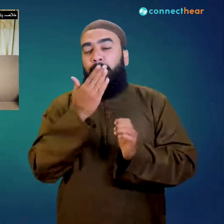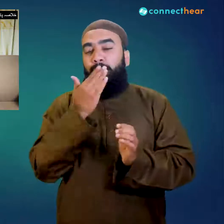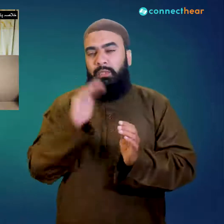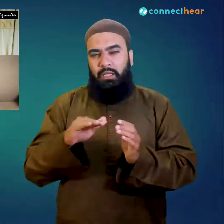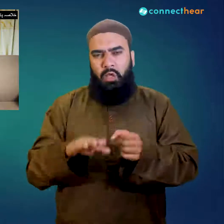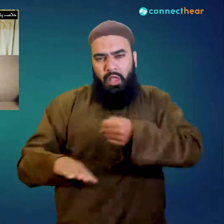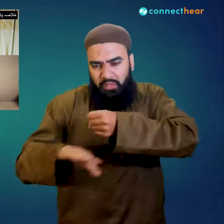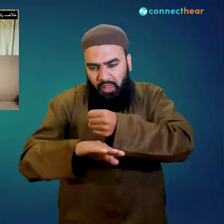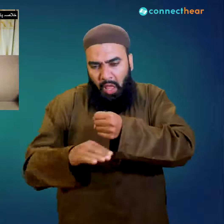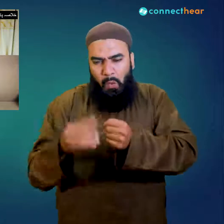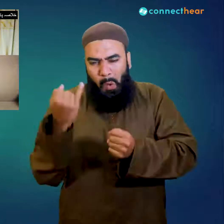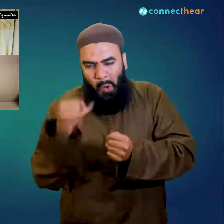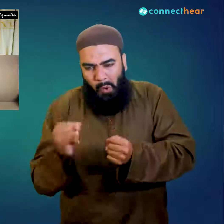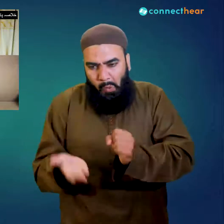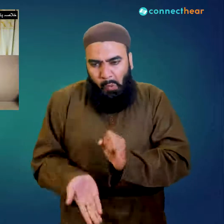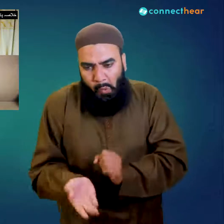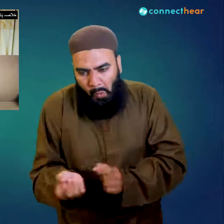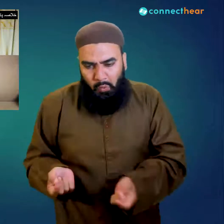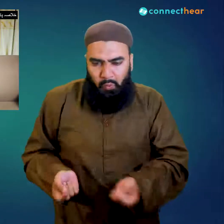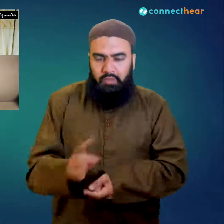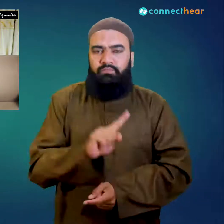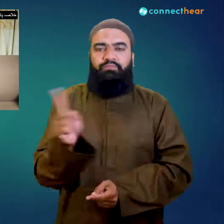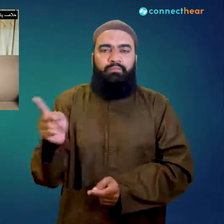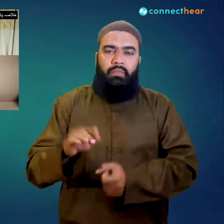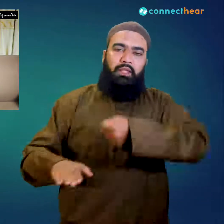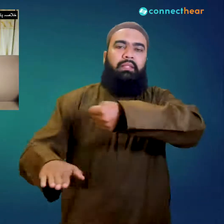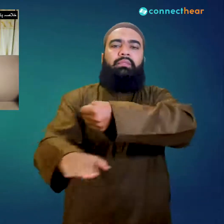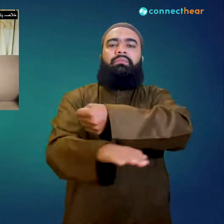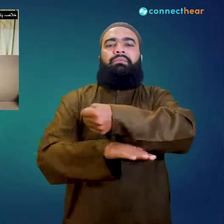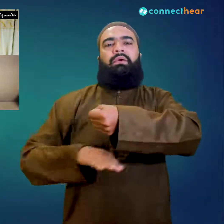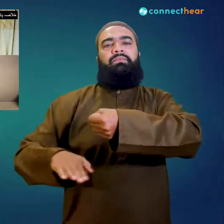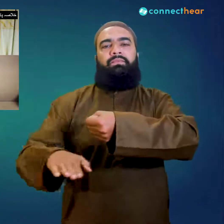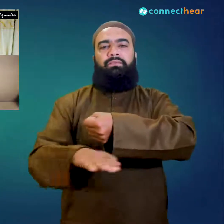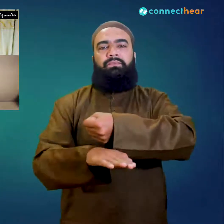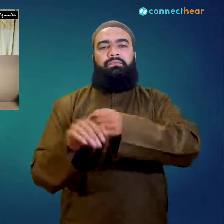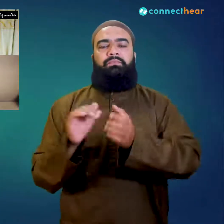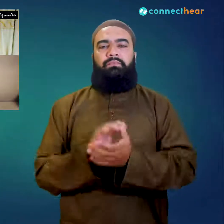حد سے بڑھا ہوا نہ ہونا اور عدل اور انصاف پر ہونا۔